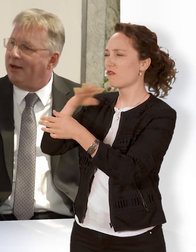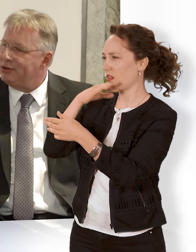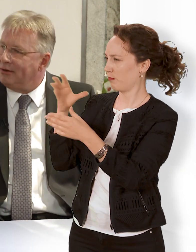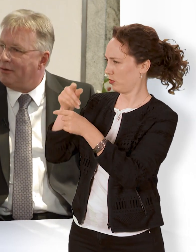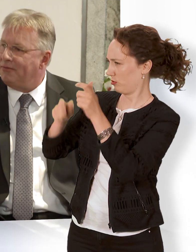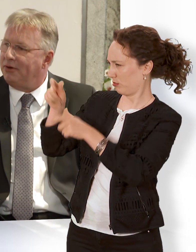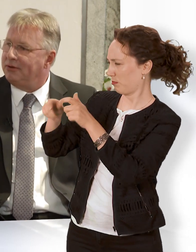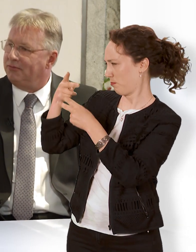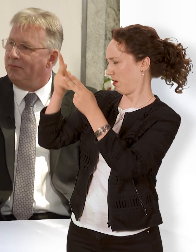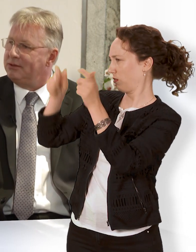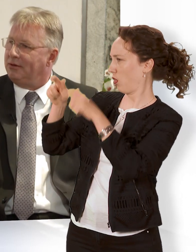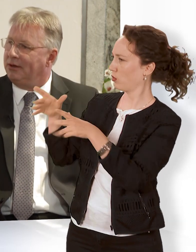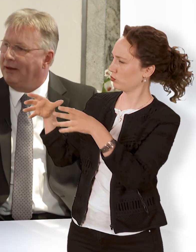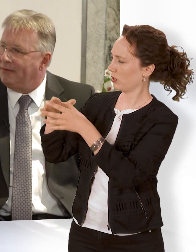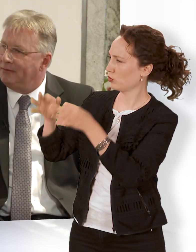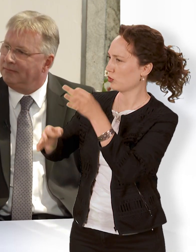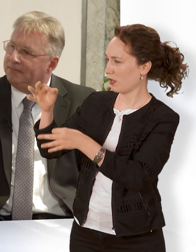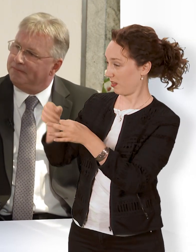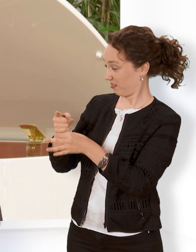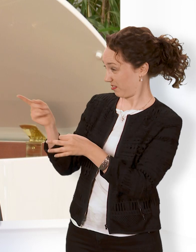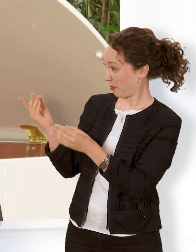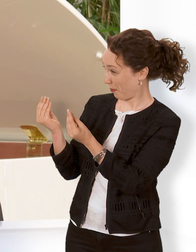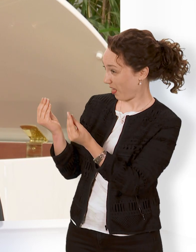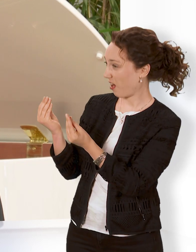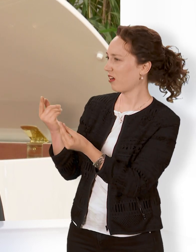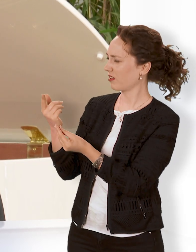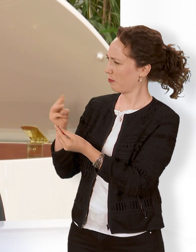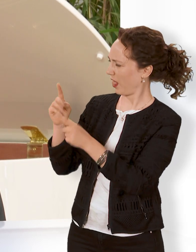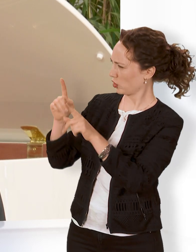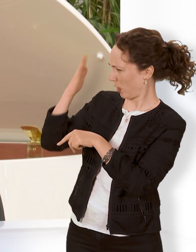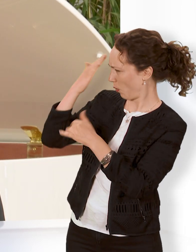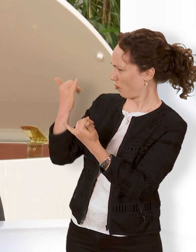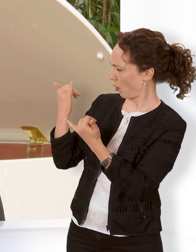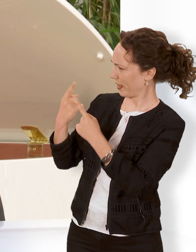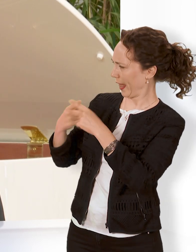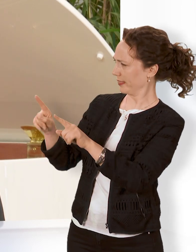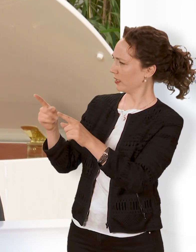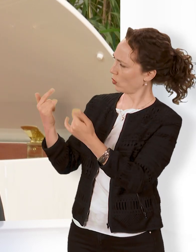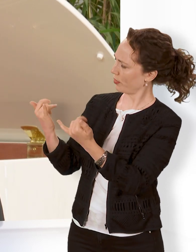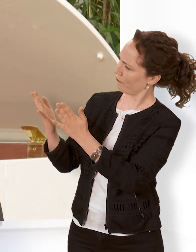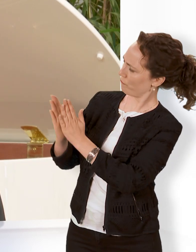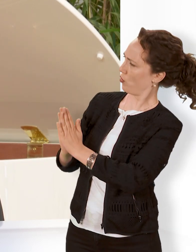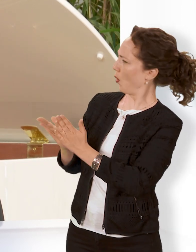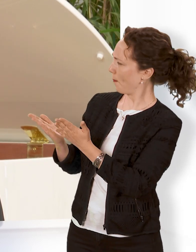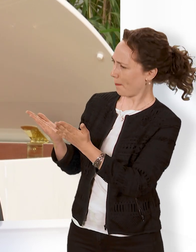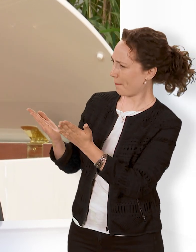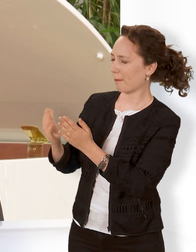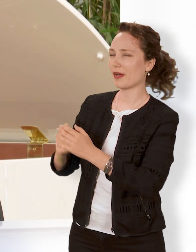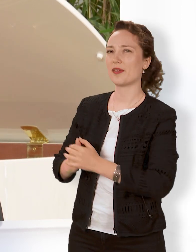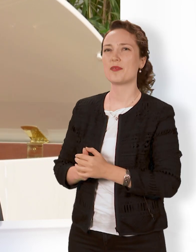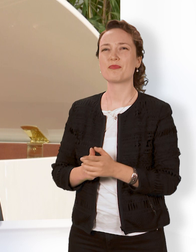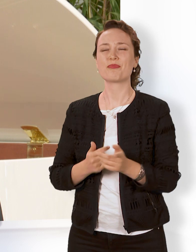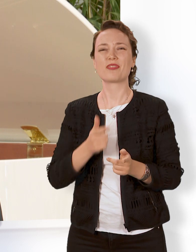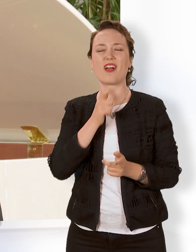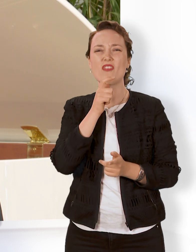Mitspieler Michael Sternkopf heute fromm ist oder ein anderer? Ja, das Wort fromm mag ich gar nicht so doll.